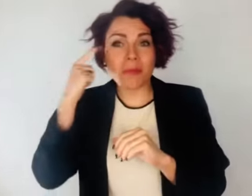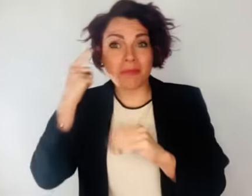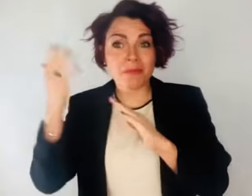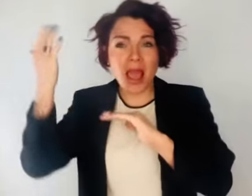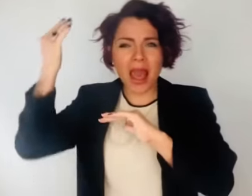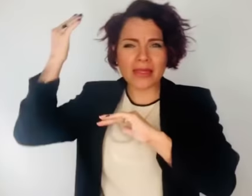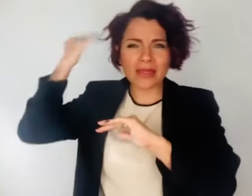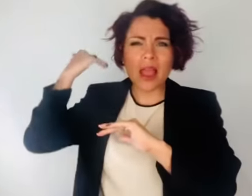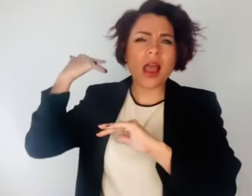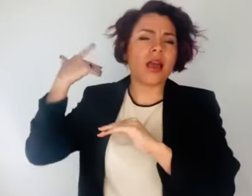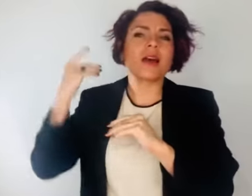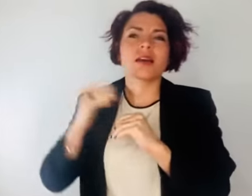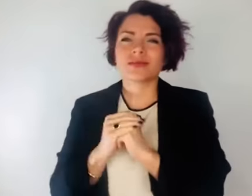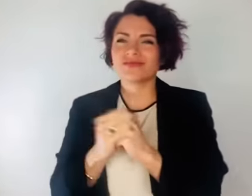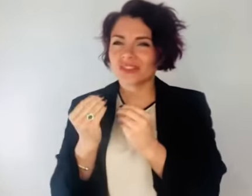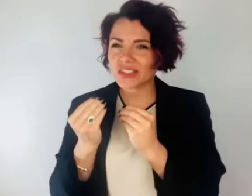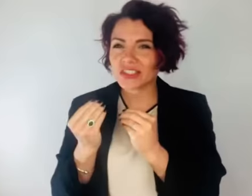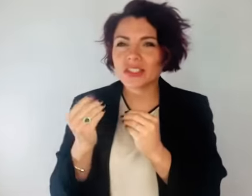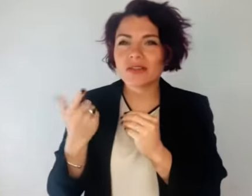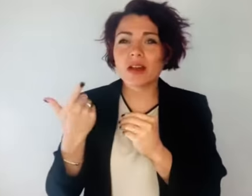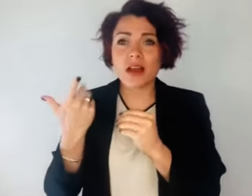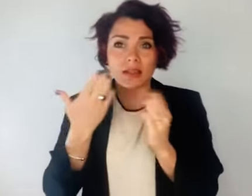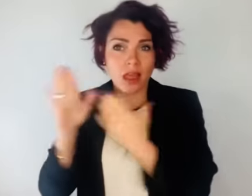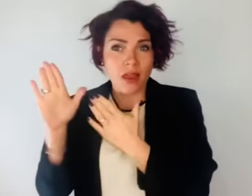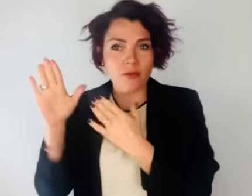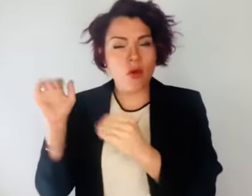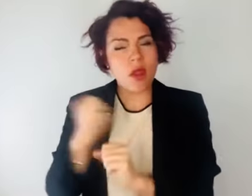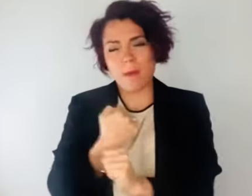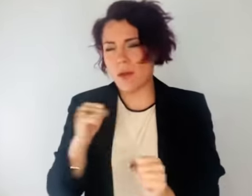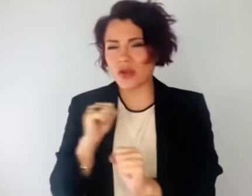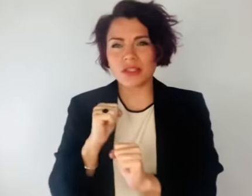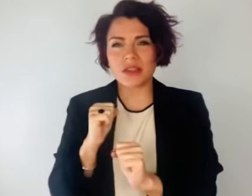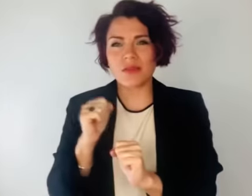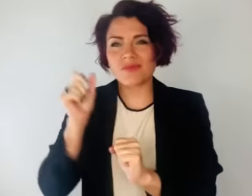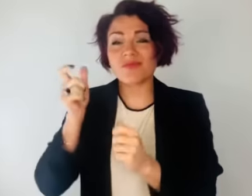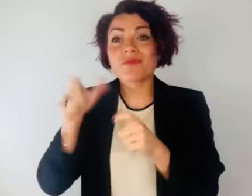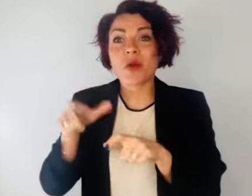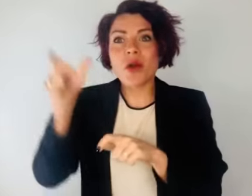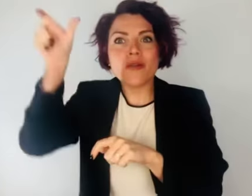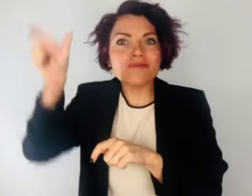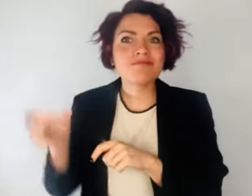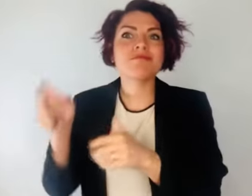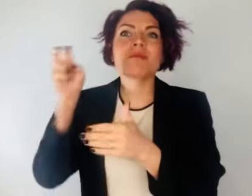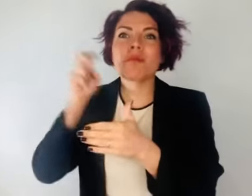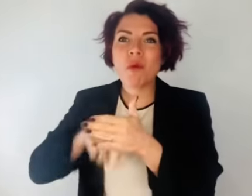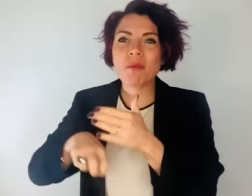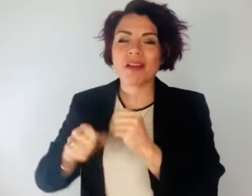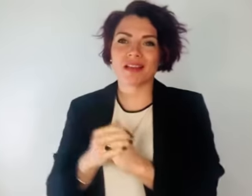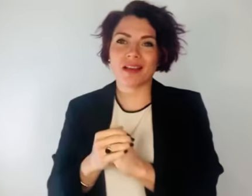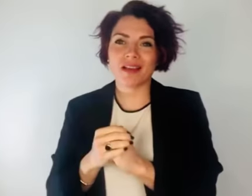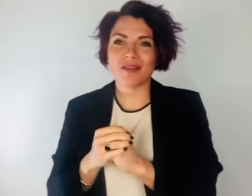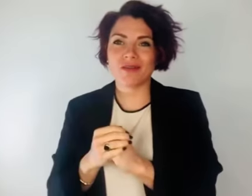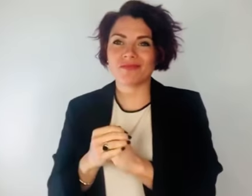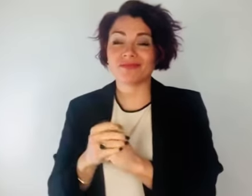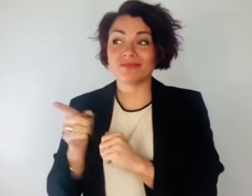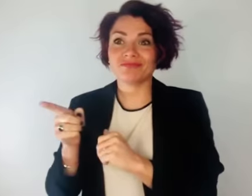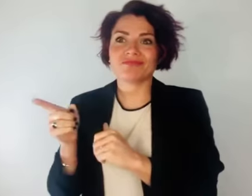mentalità dell'epoca era esclusa completamente dalla salvezza un pubblicano cioè l'esattore delle tasse